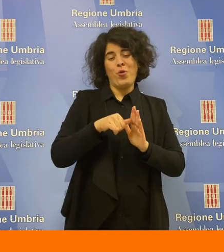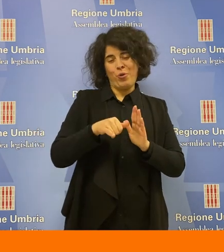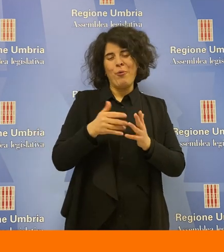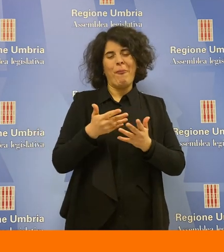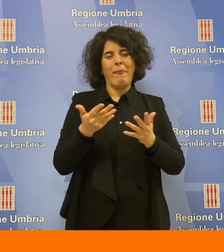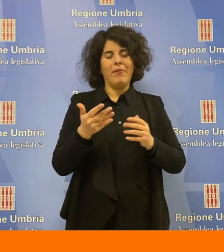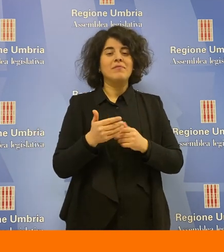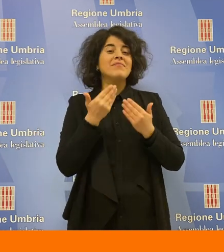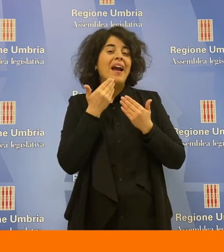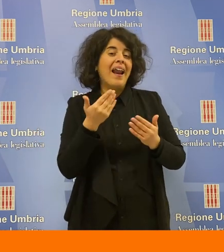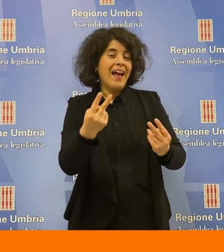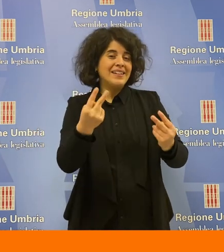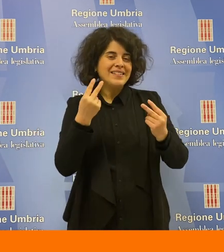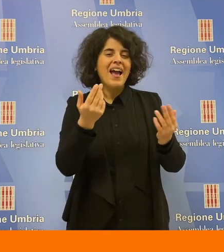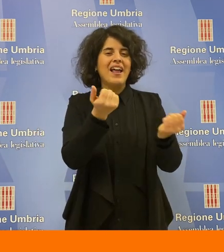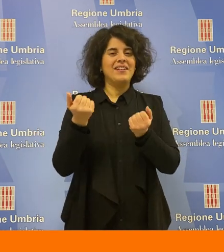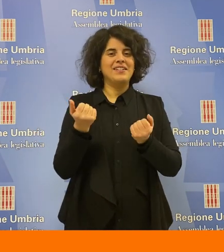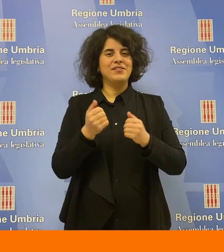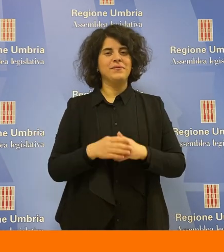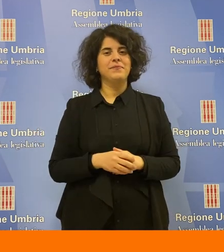Grazie per la vostra attenzione. Arrivederci.